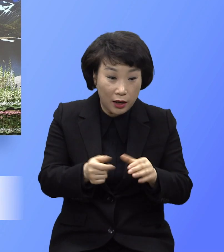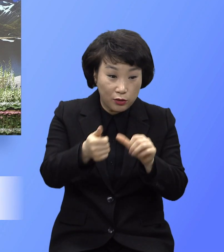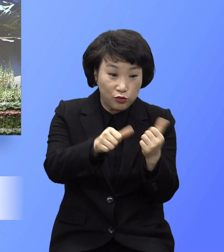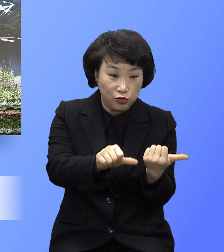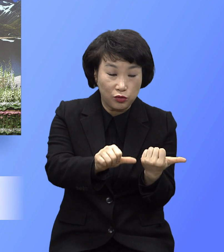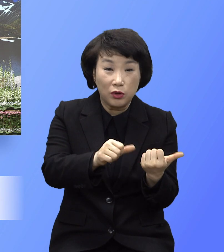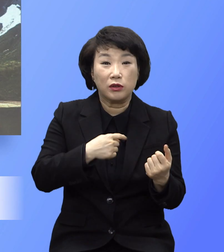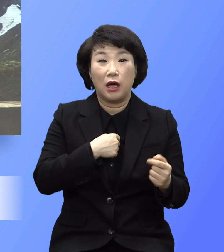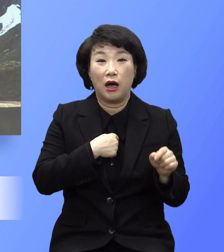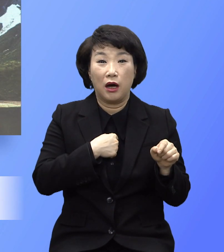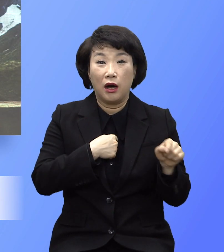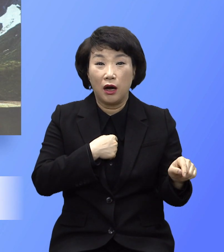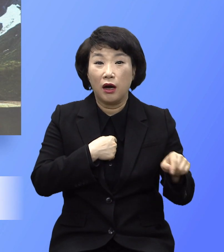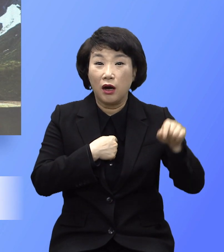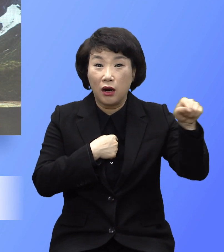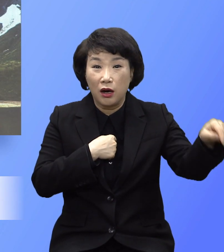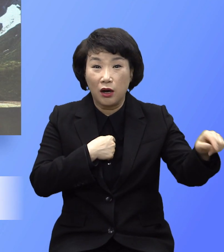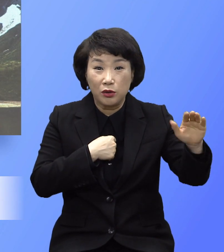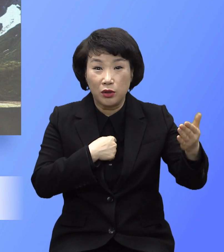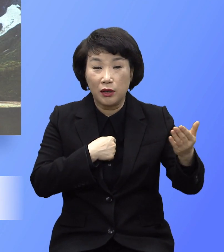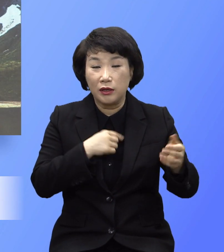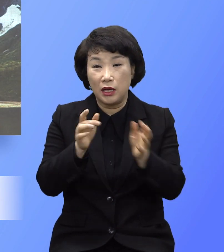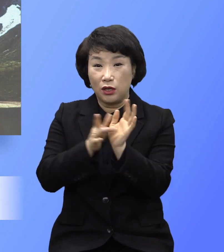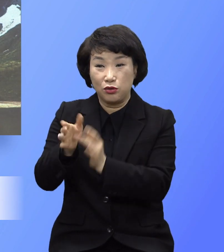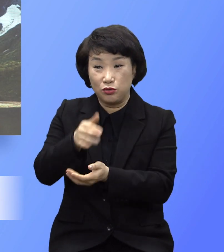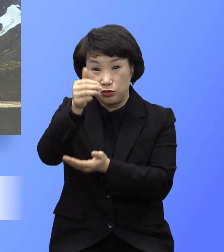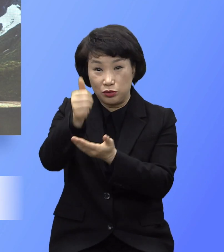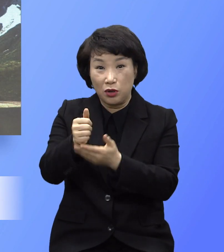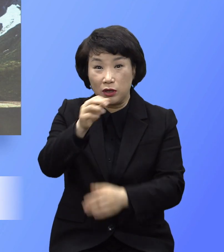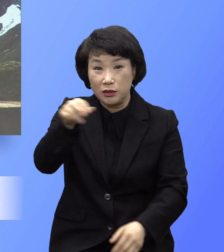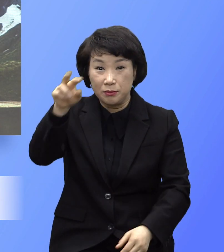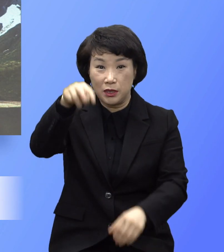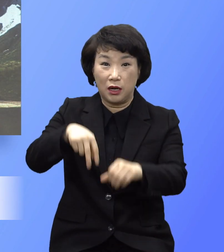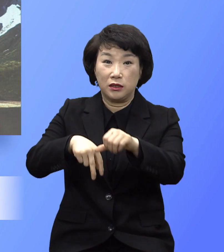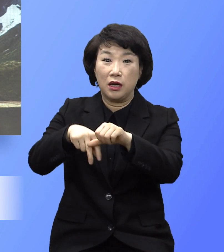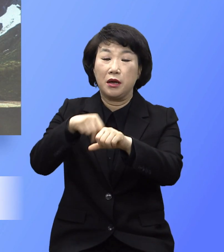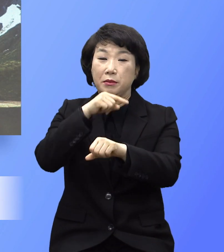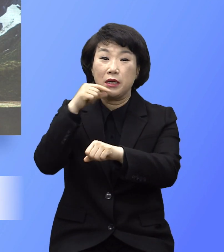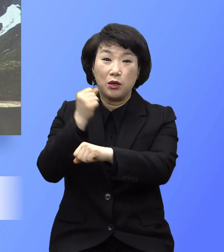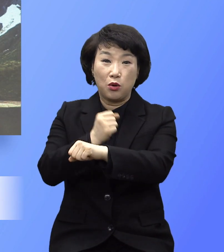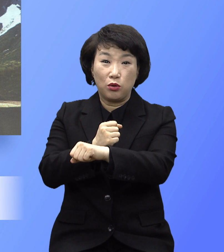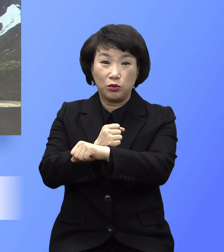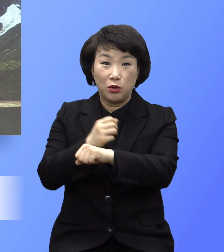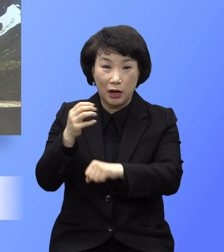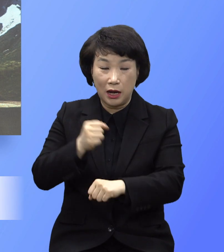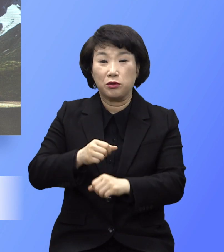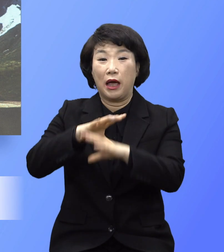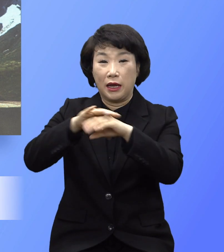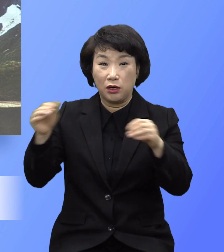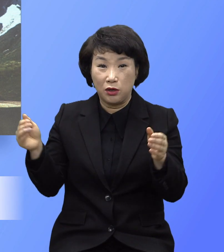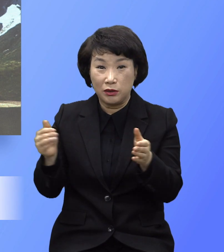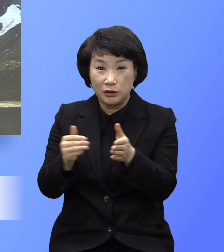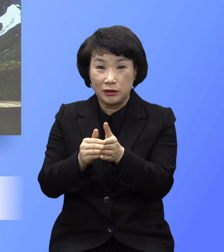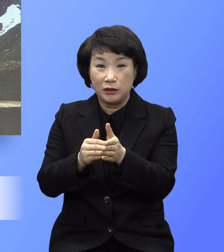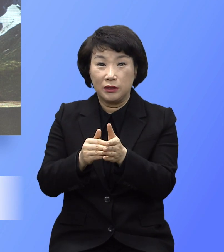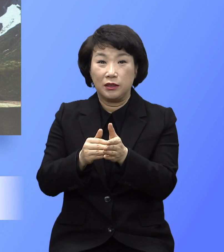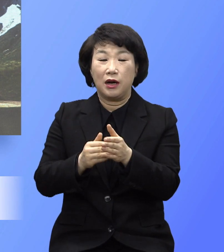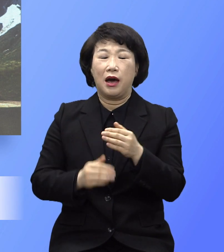할 문제를 예수 그리스도의 십자가의 피의 공로로 해결했으니